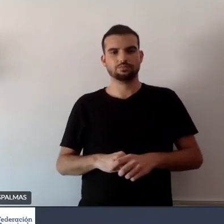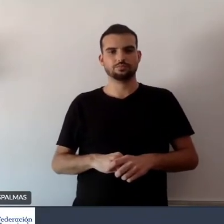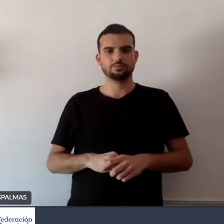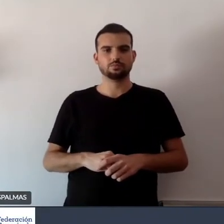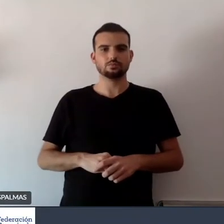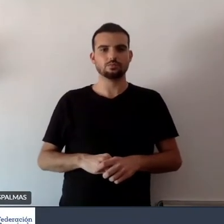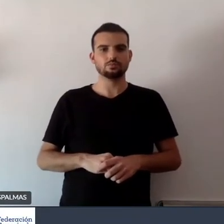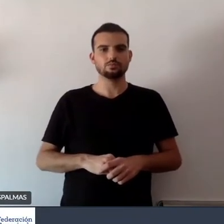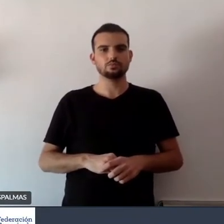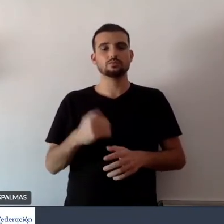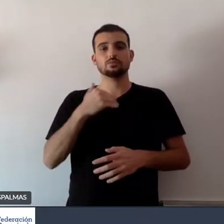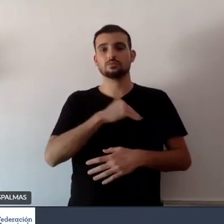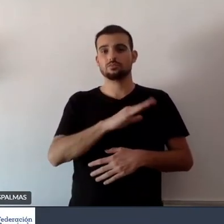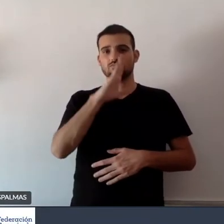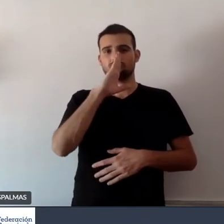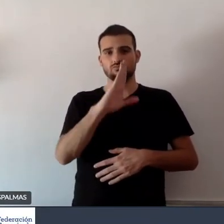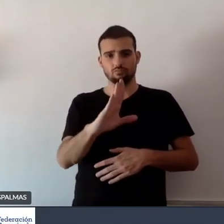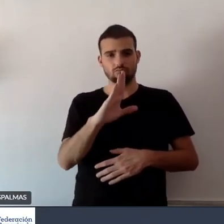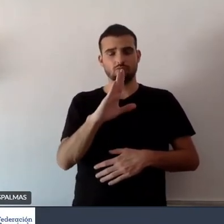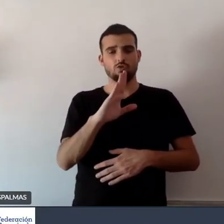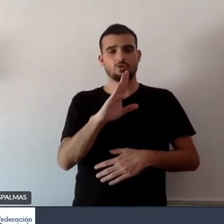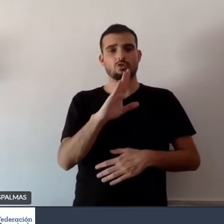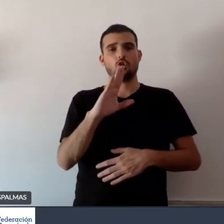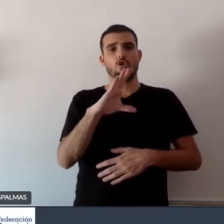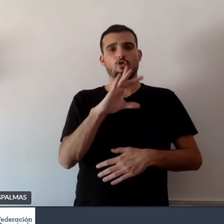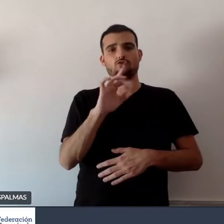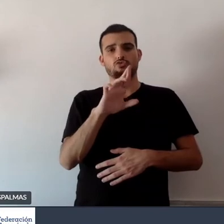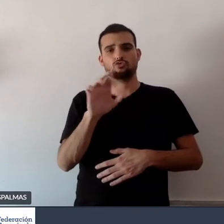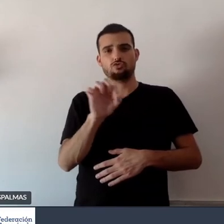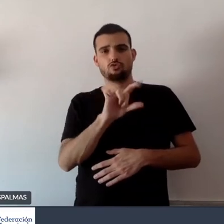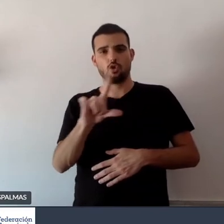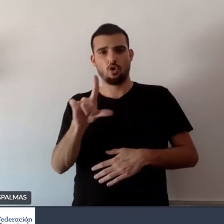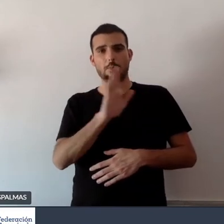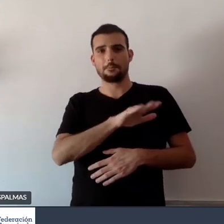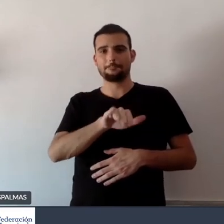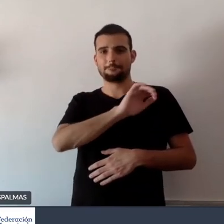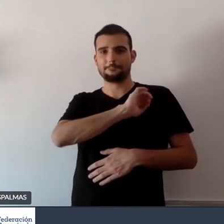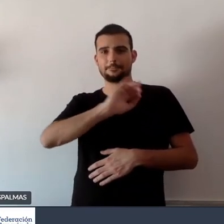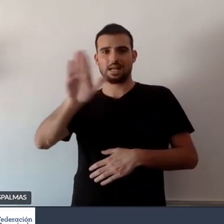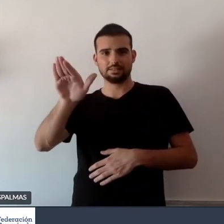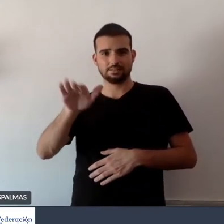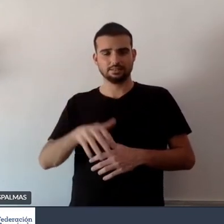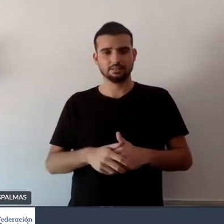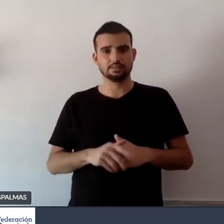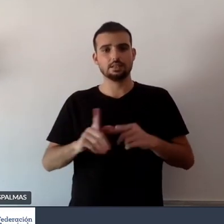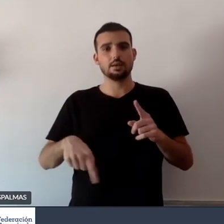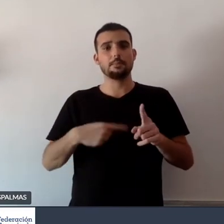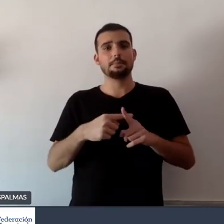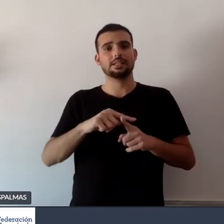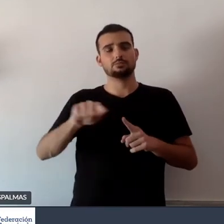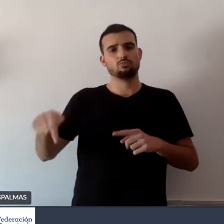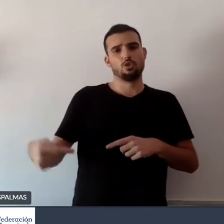Lo directo, short roll, pocket pass y corte por debajo del aro.